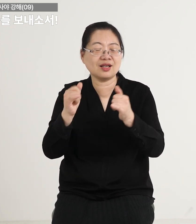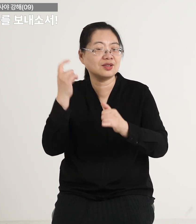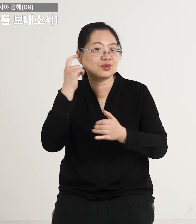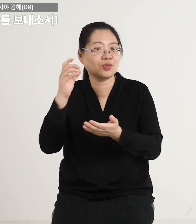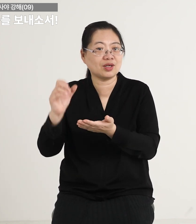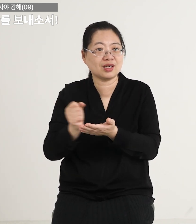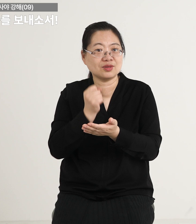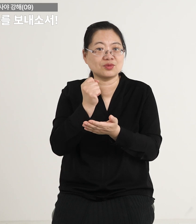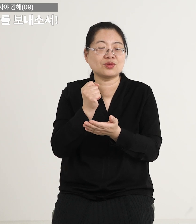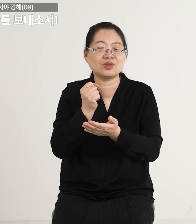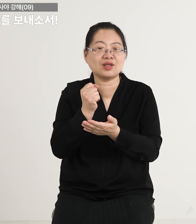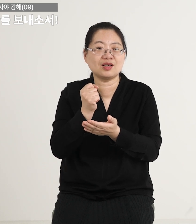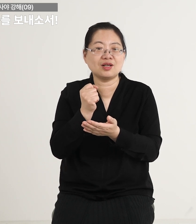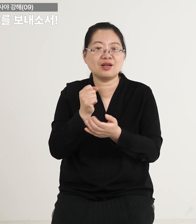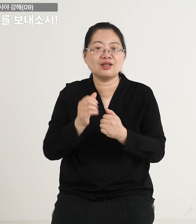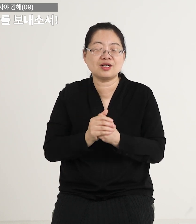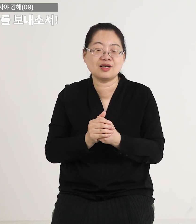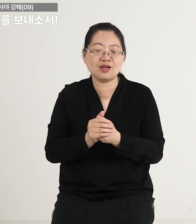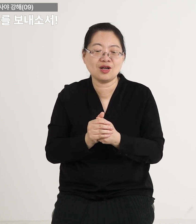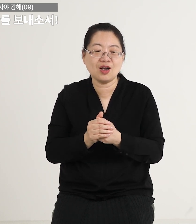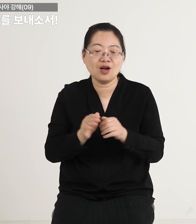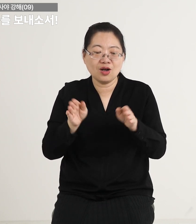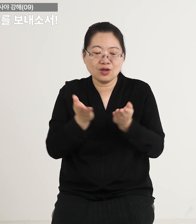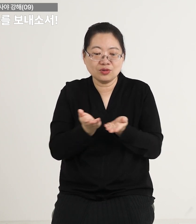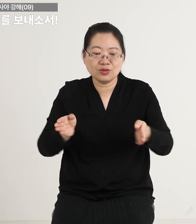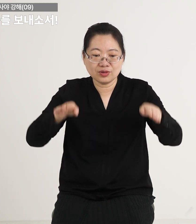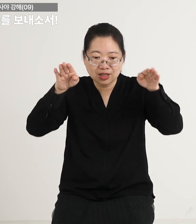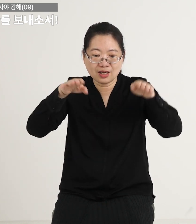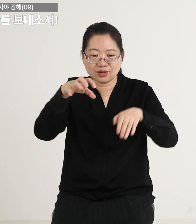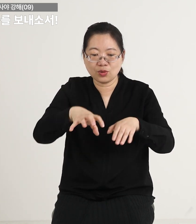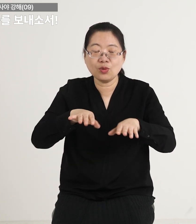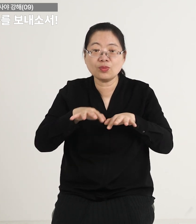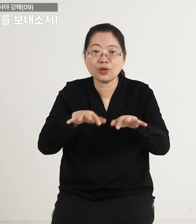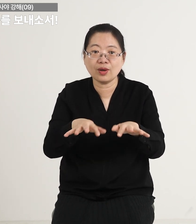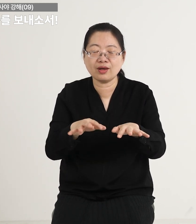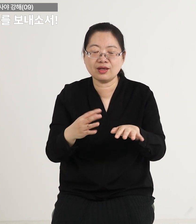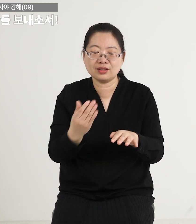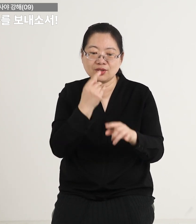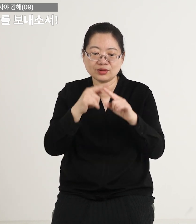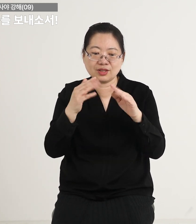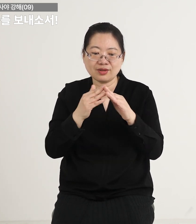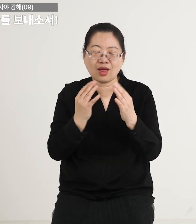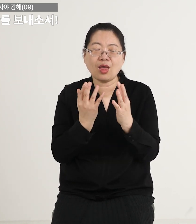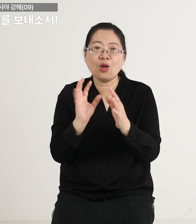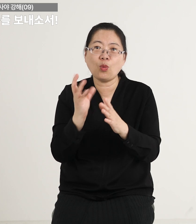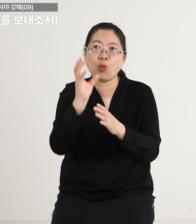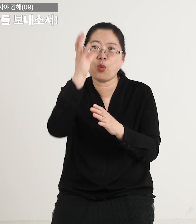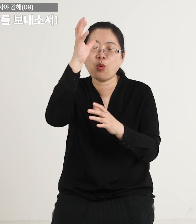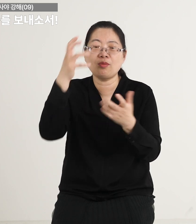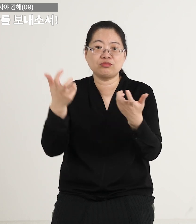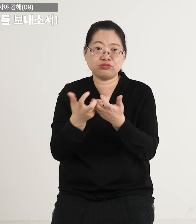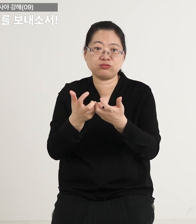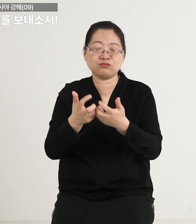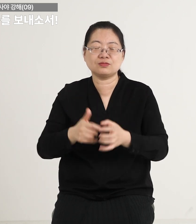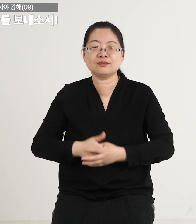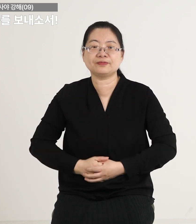소리로 말미암아 문지방의 터가 요동하며 성전의 연기가 충만한지라.